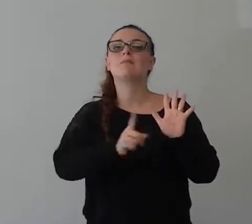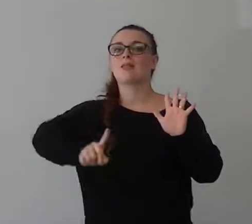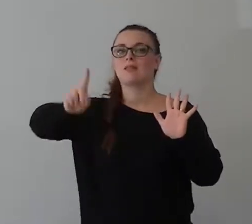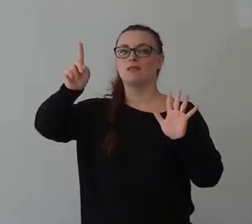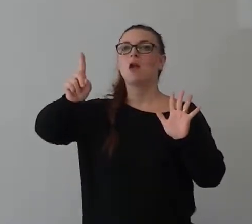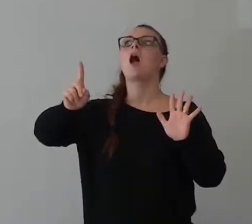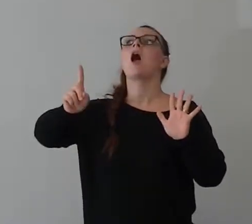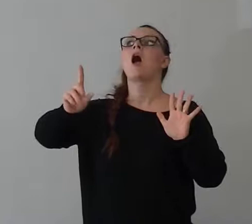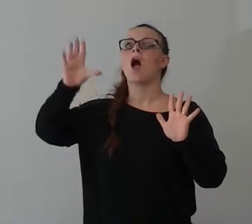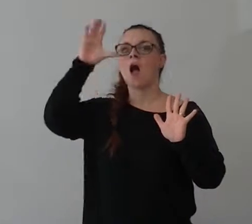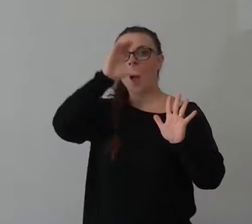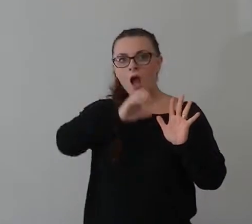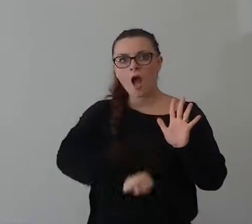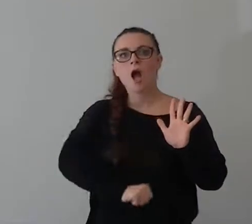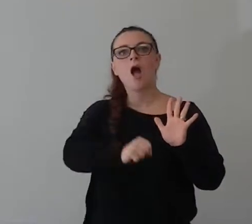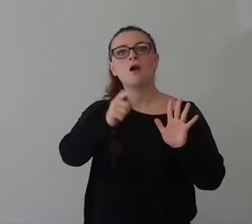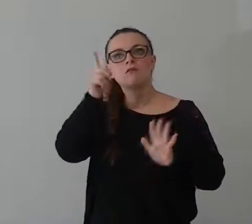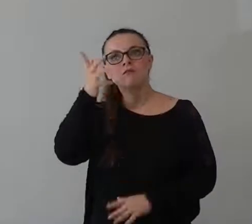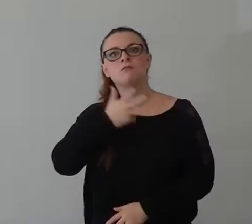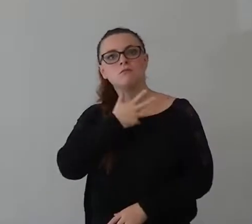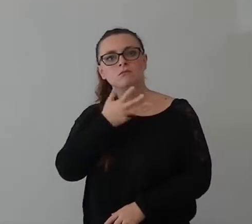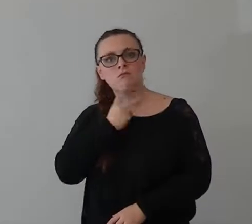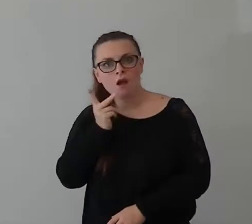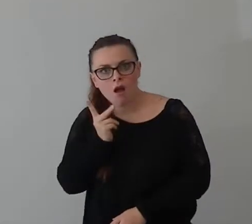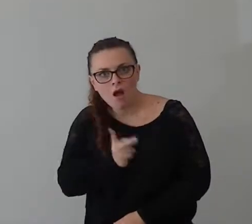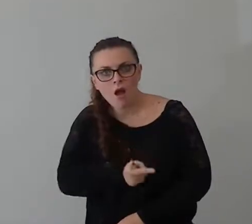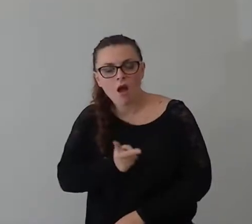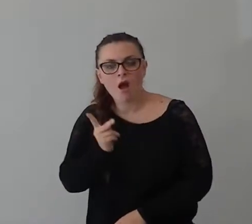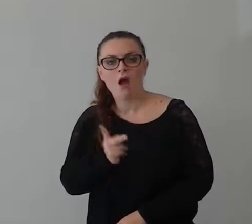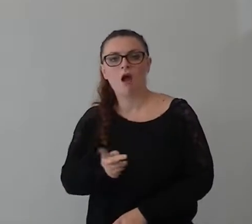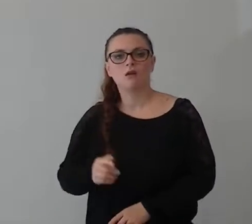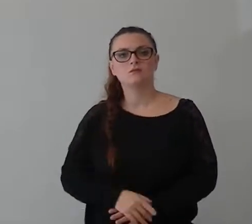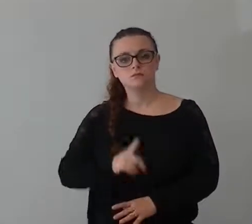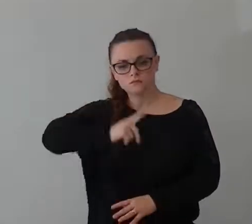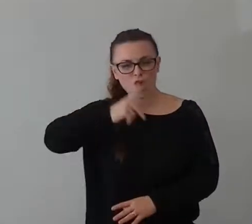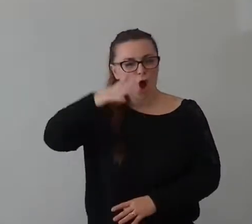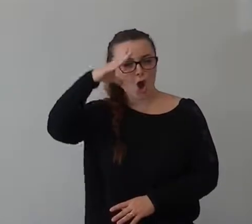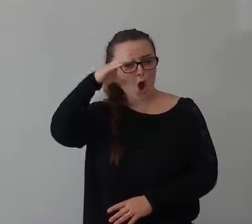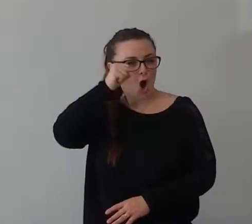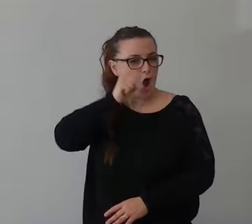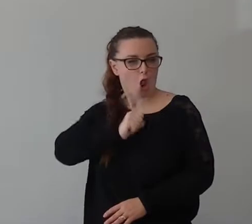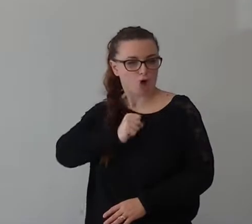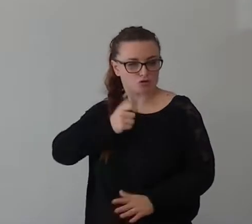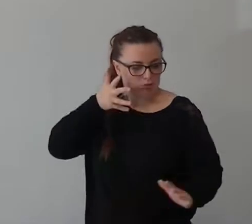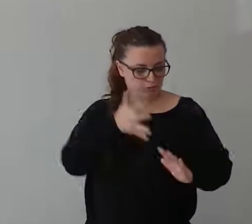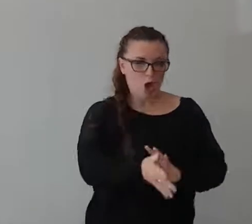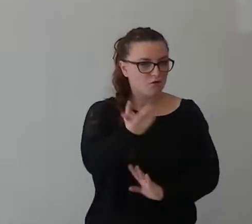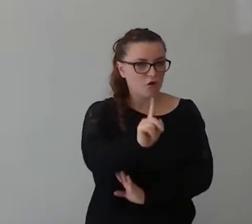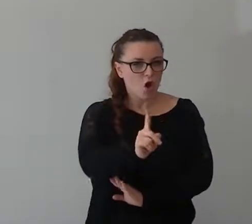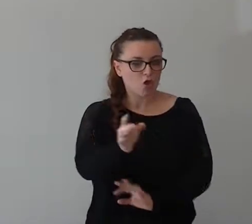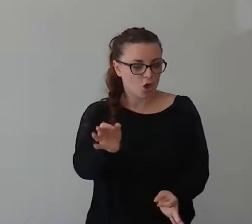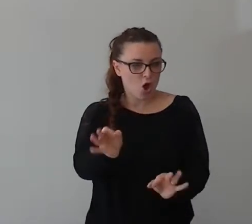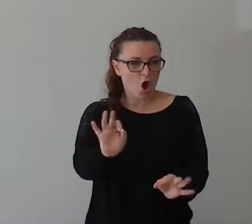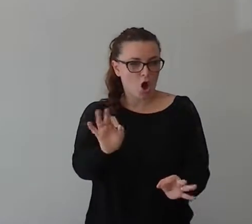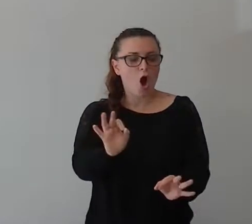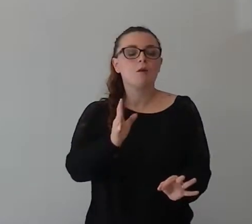funziona. Lascia che davvero Dio. Questo Dio che io non conosco ancora, mi piace di sentire di più.